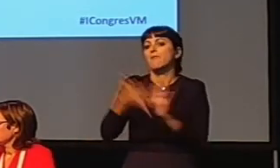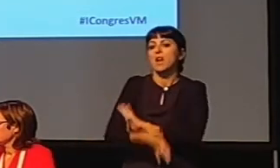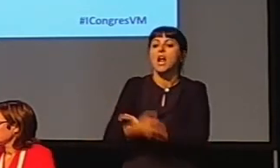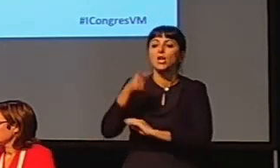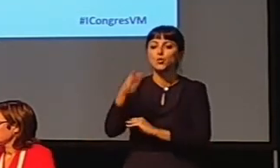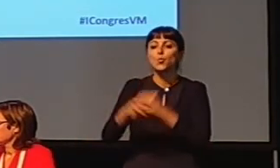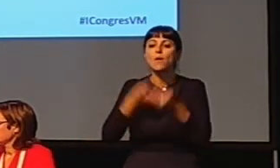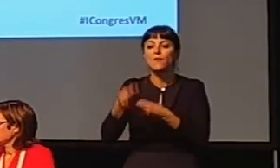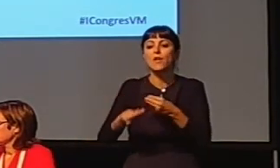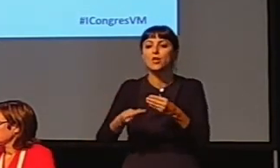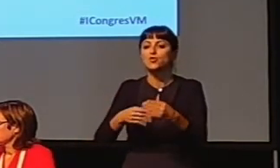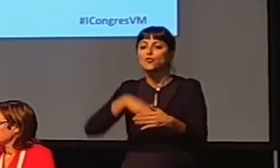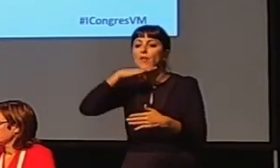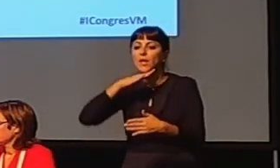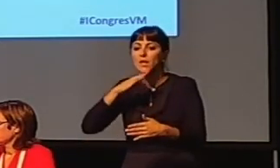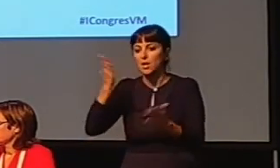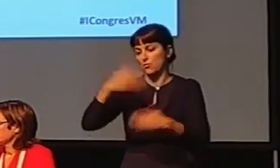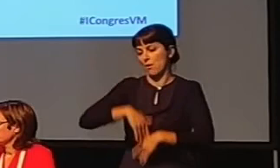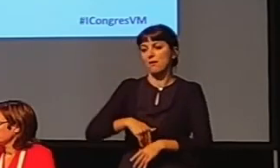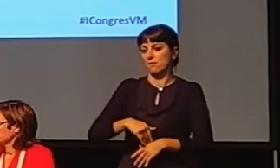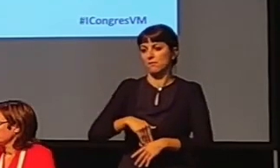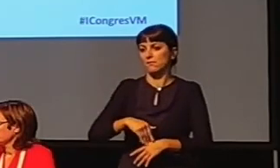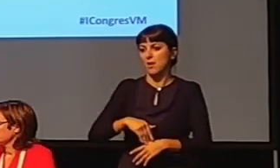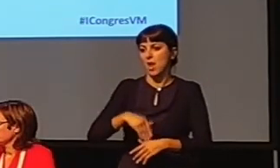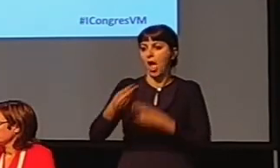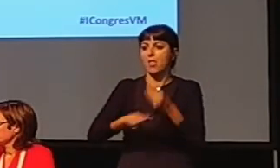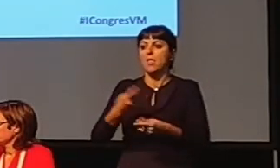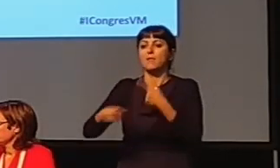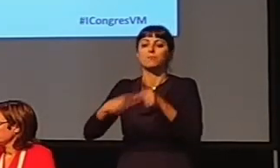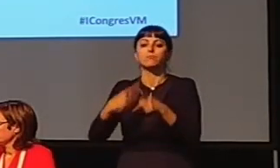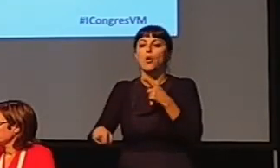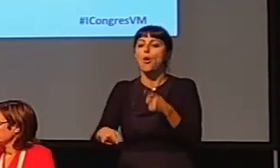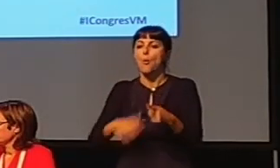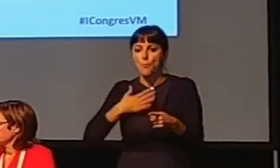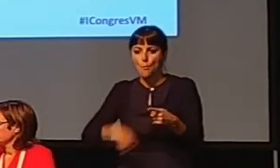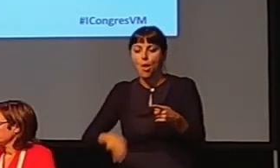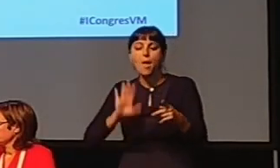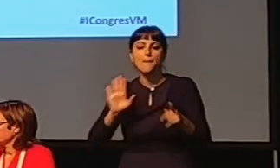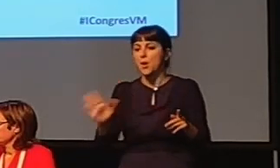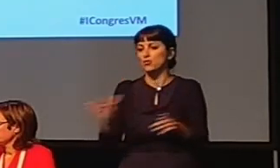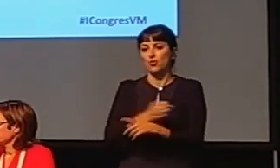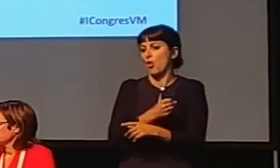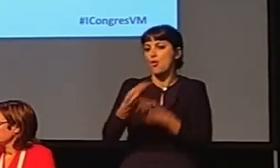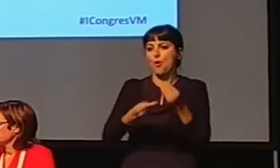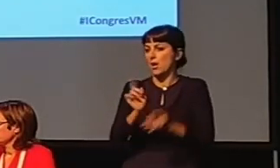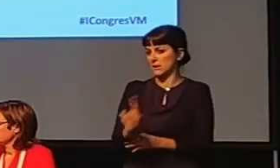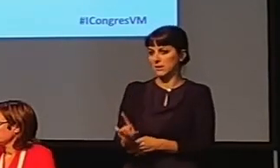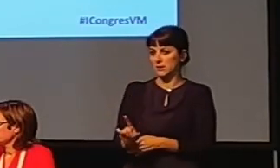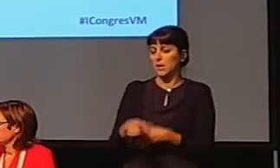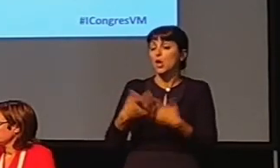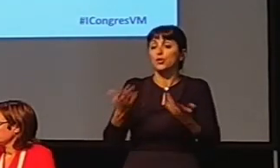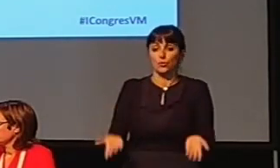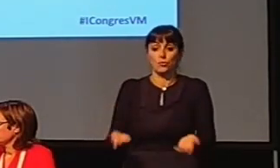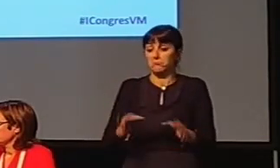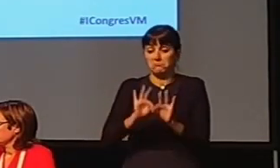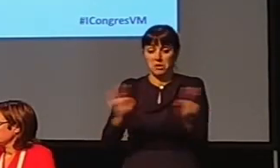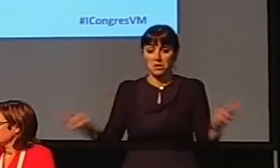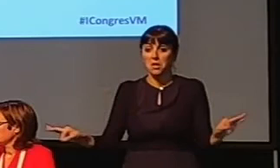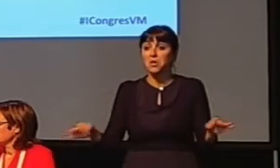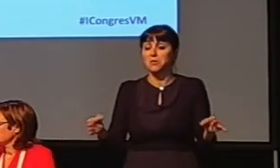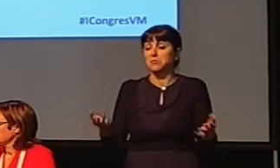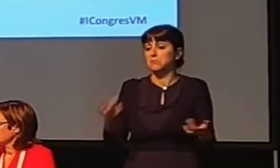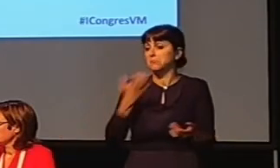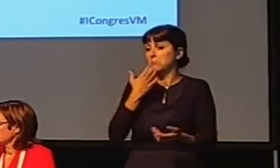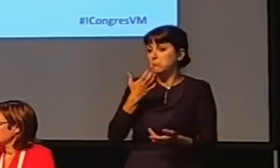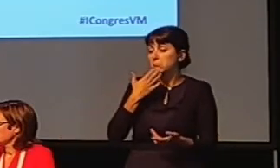podrías fer. Y aquestes coses que podrían fer són molt senzilles, o sigui, tan senzilles com que